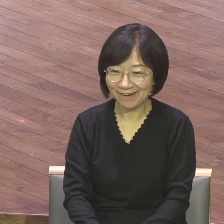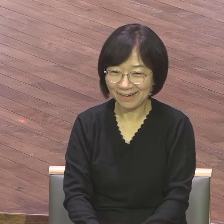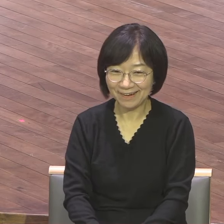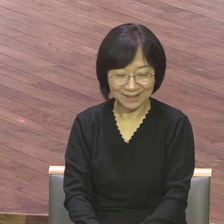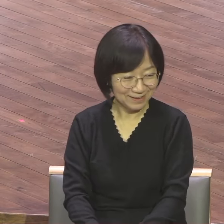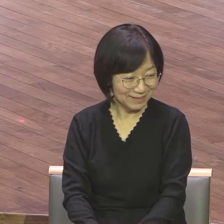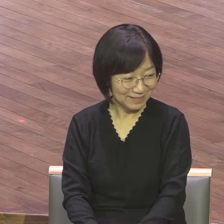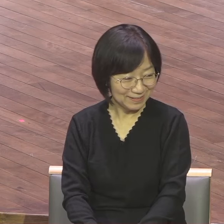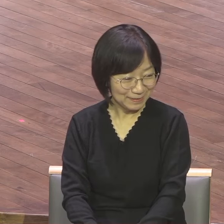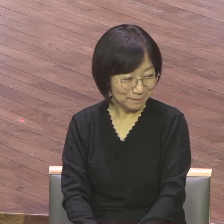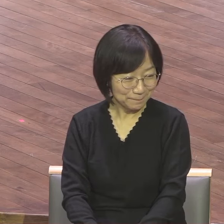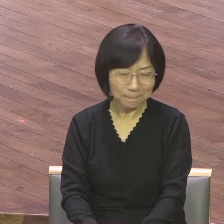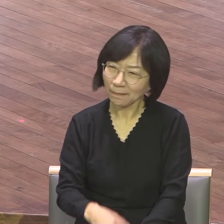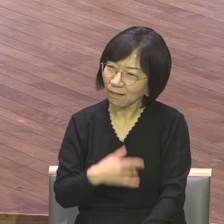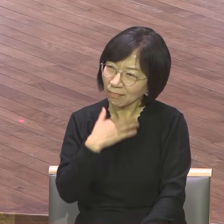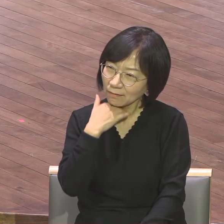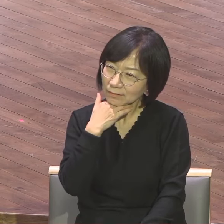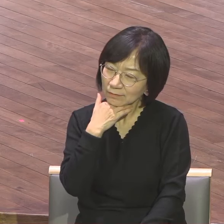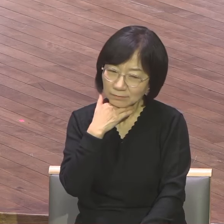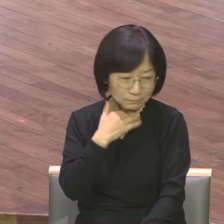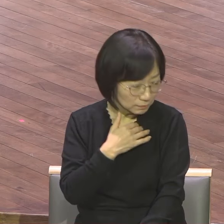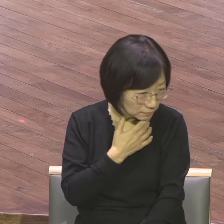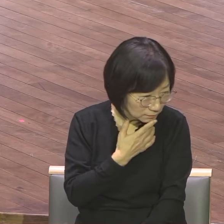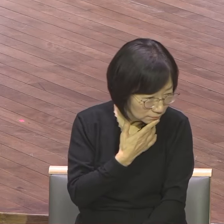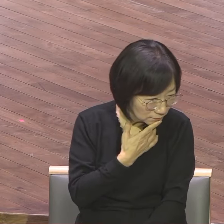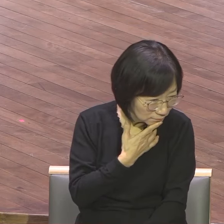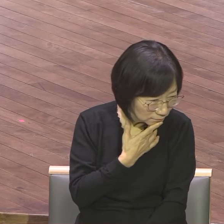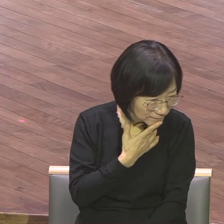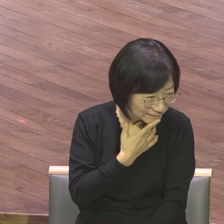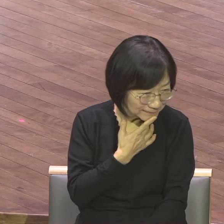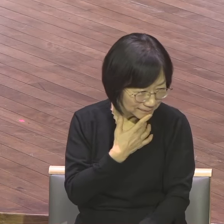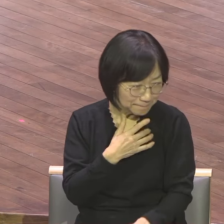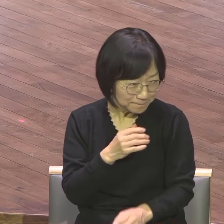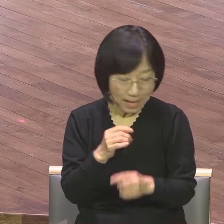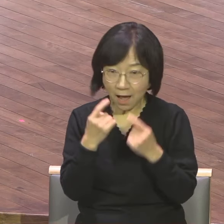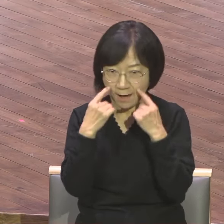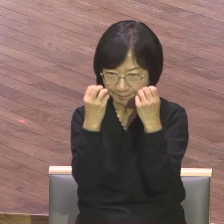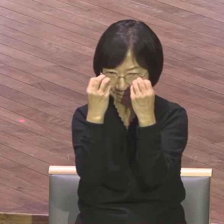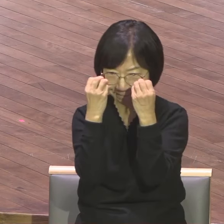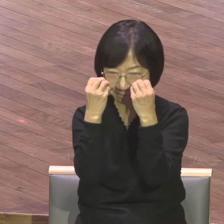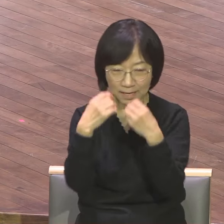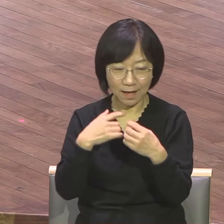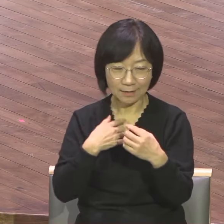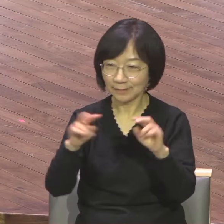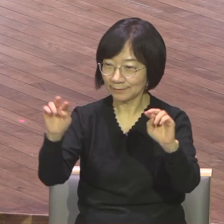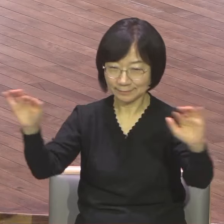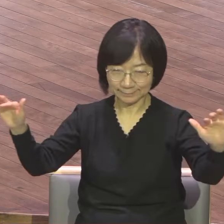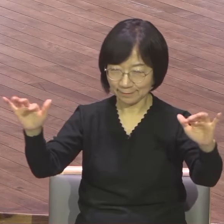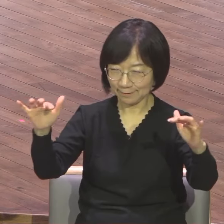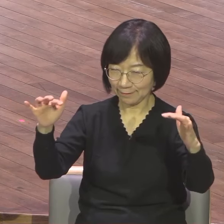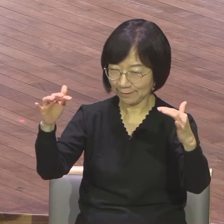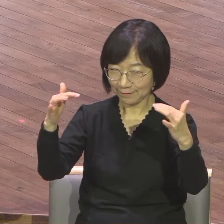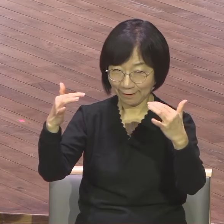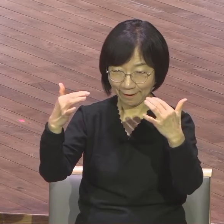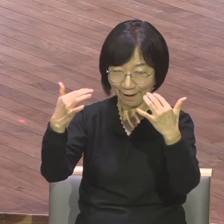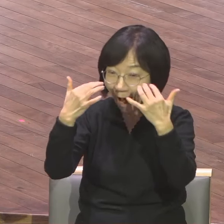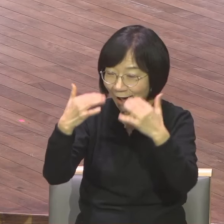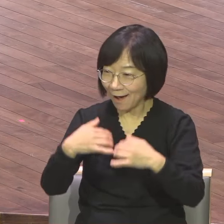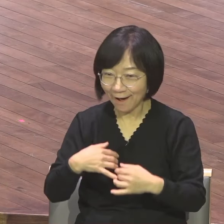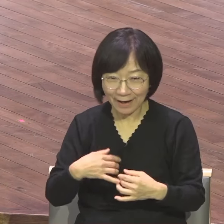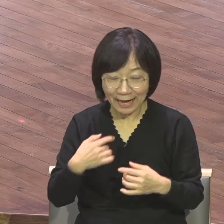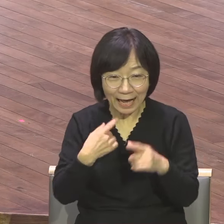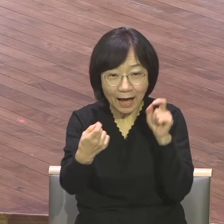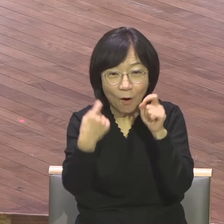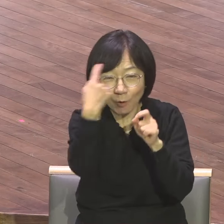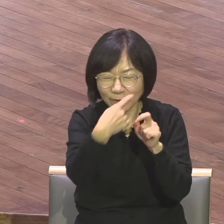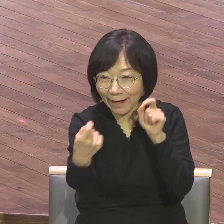1, 2학년 해봐야 16명밖에 안 돼요. 근데 요것들 차량 나를 쳐다보는 게 다 쳐다보는데 가까이 처음